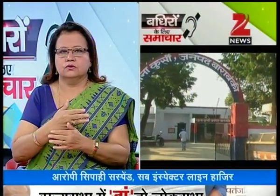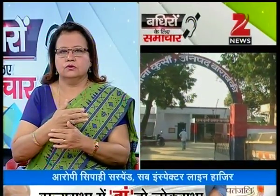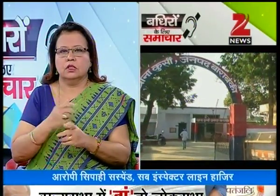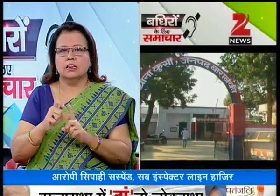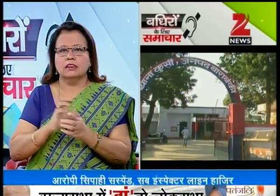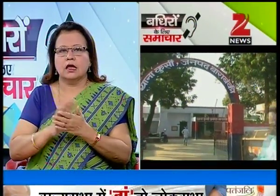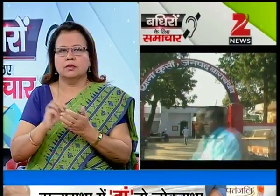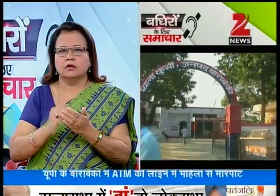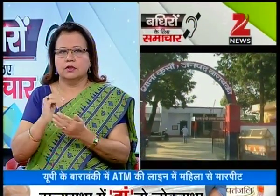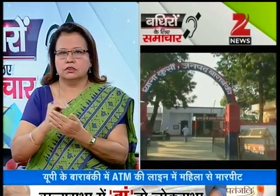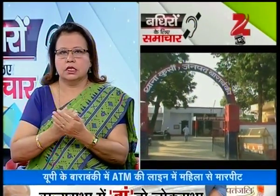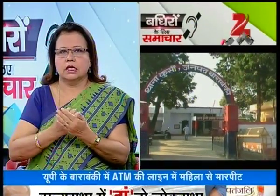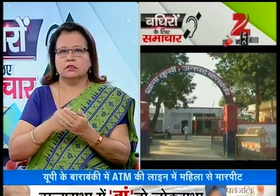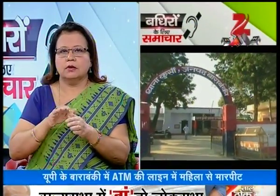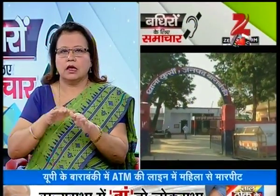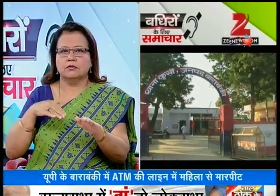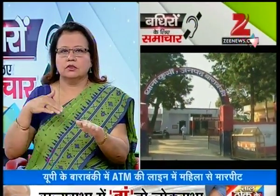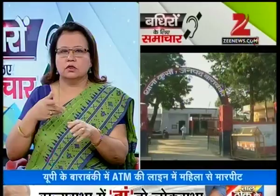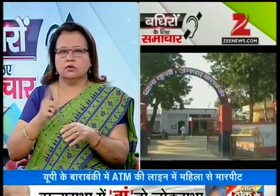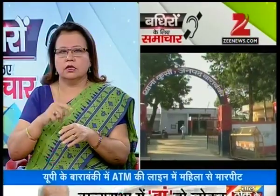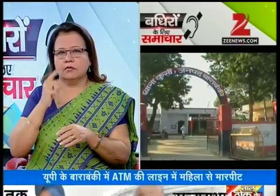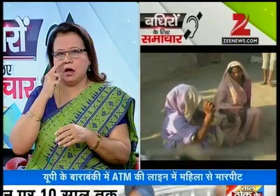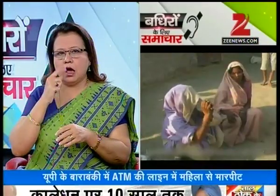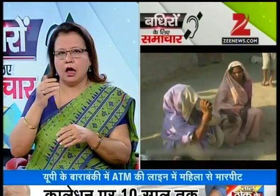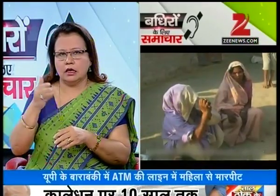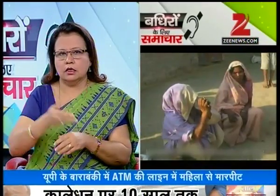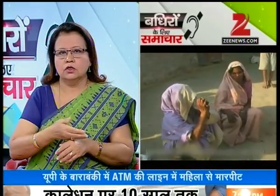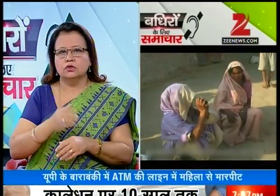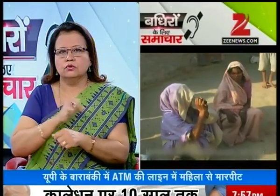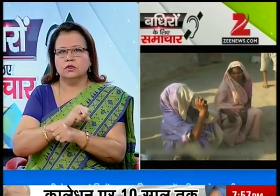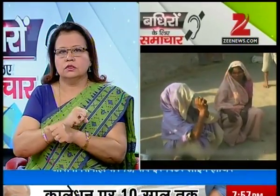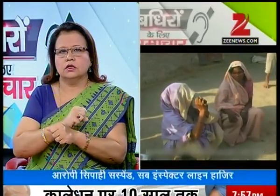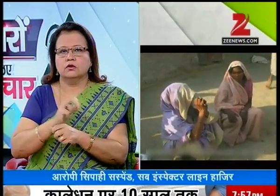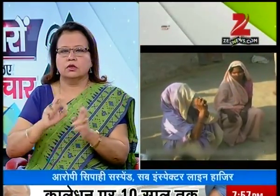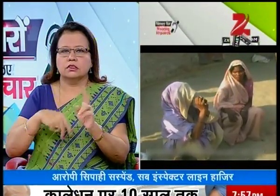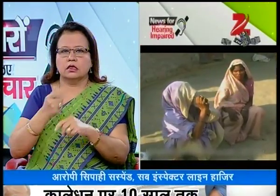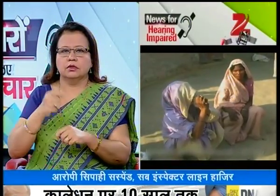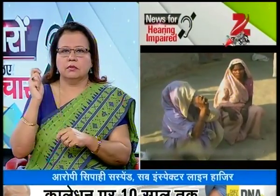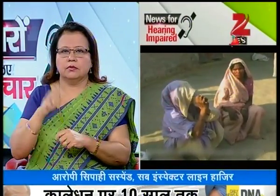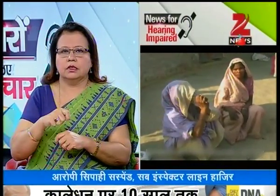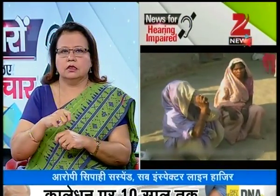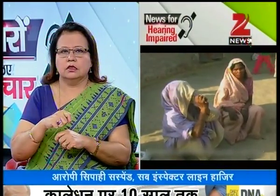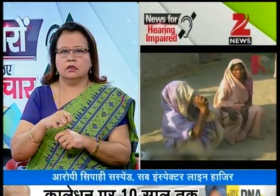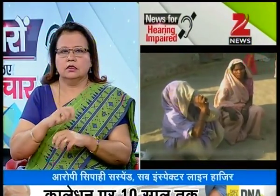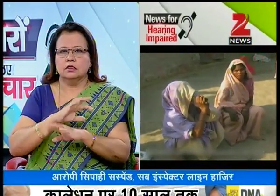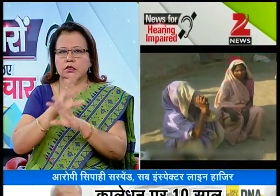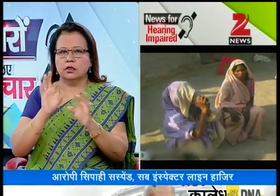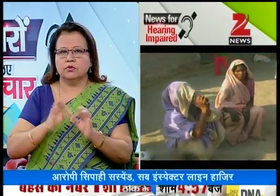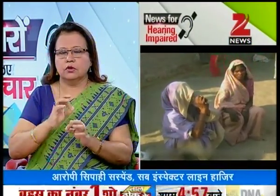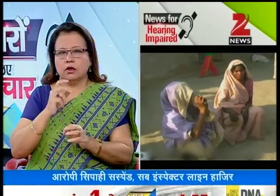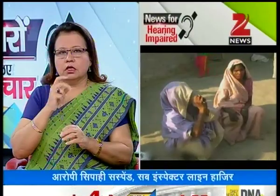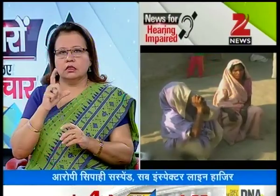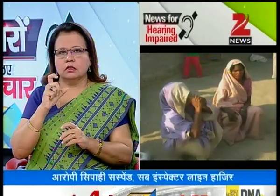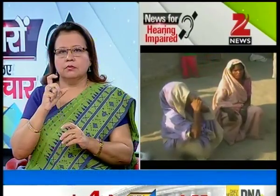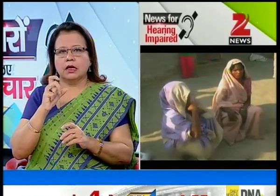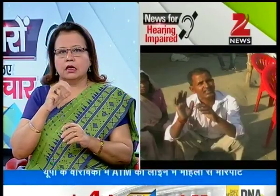हुई धर्मेंद्र को बचाने के लिए जब लाइन में लगी उनकी मां आई तो पुलिस वालों ने उसके साथ भी मारपीट की